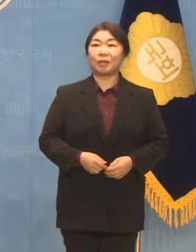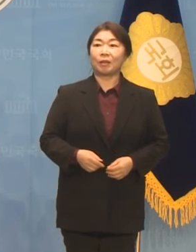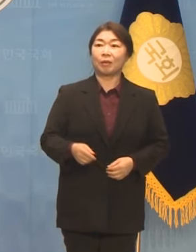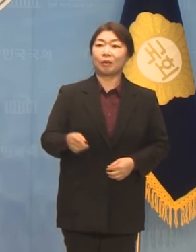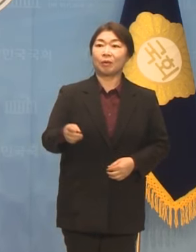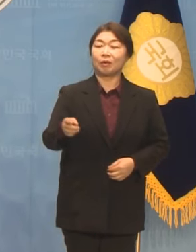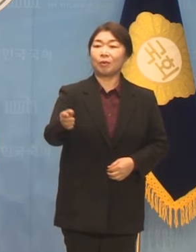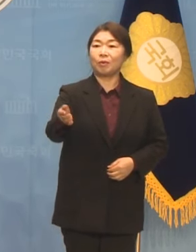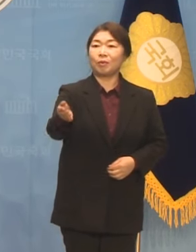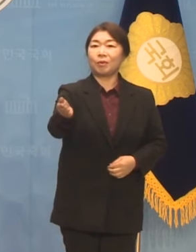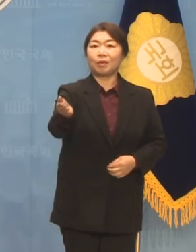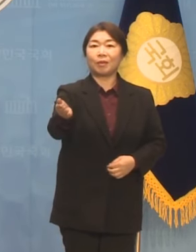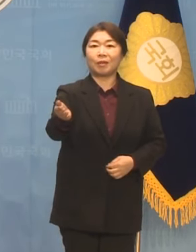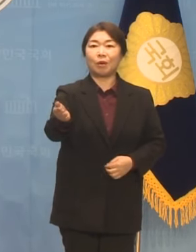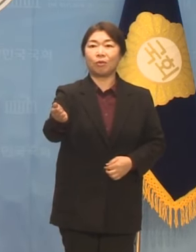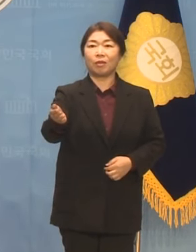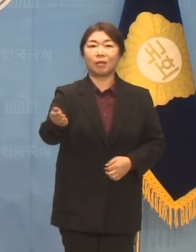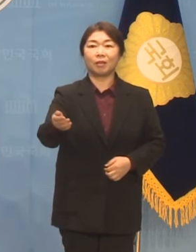누가 더 오셔야 되죠.